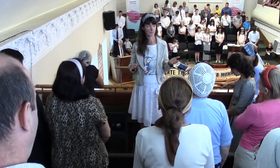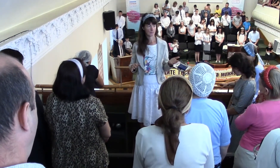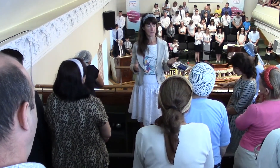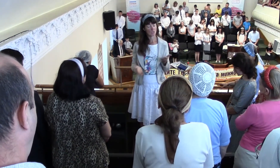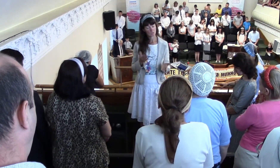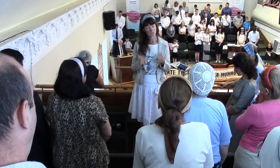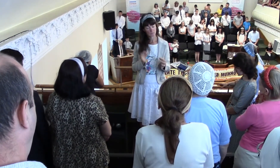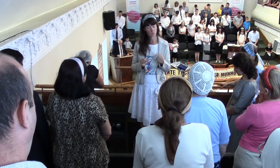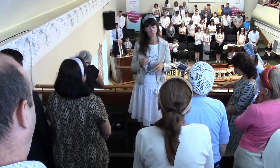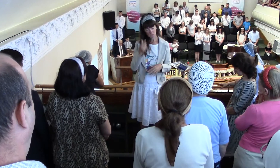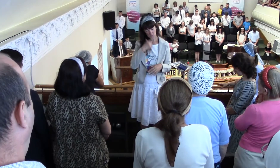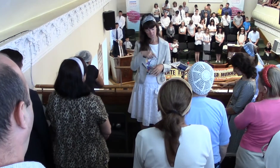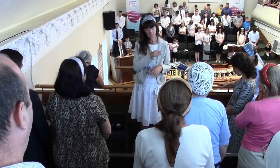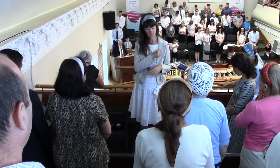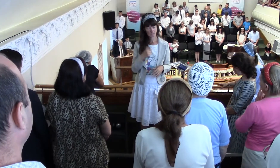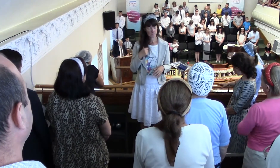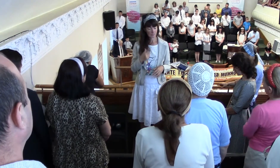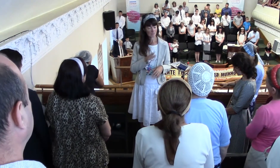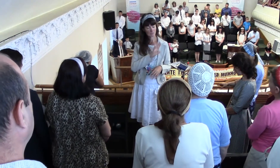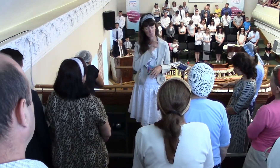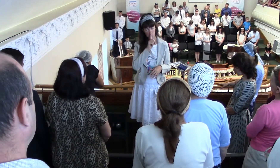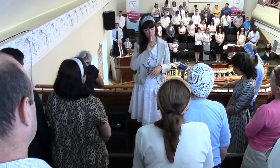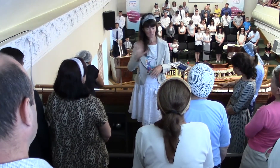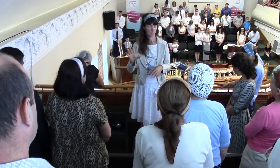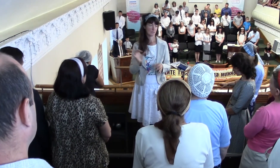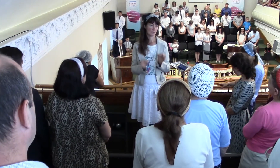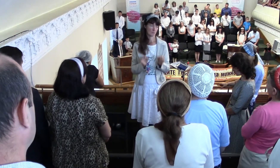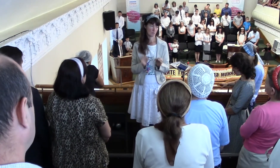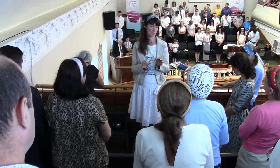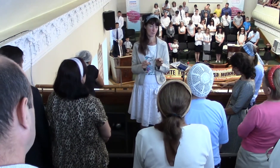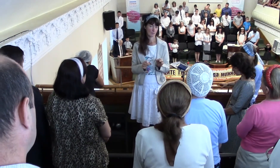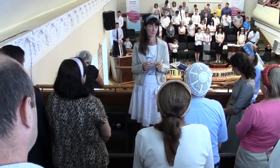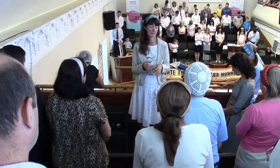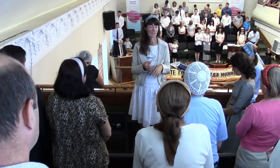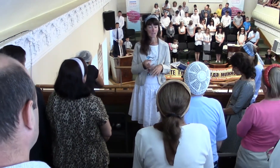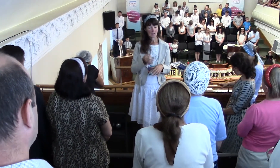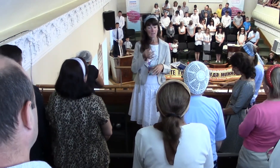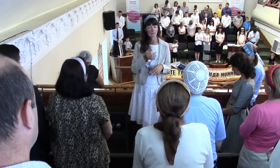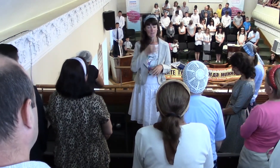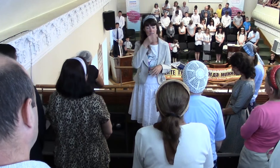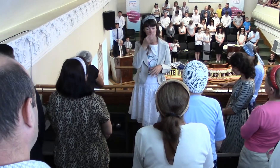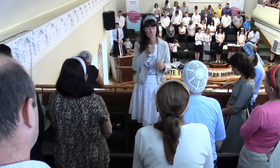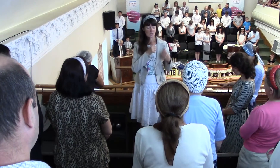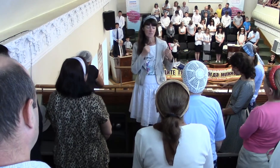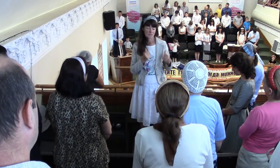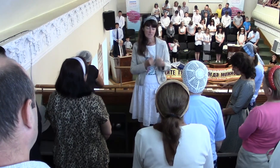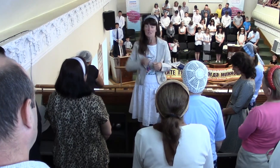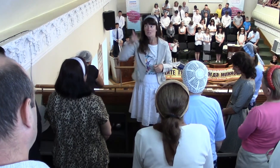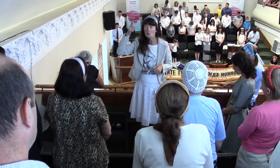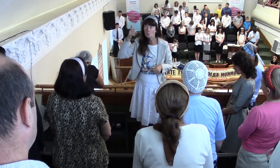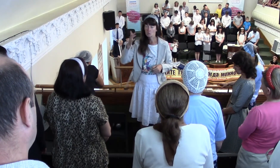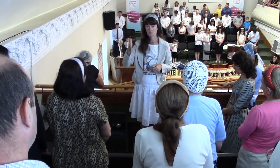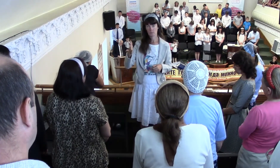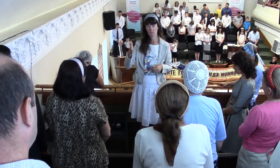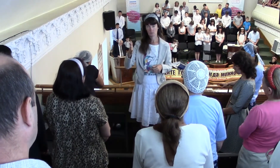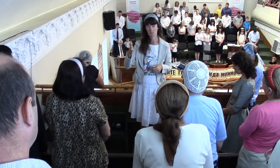Сами себя, то не были бы судимы. Скажите в сердце своем, скажите Господу,